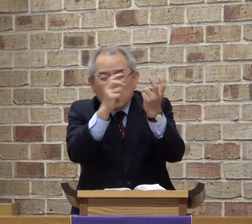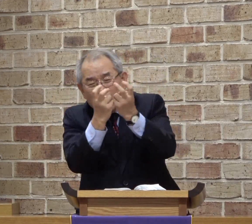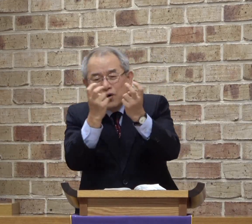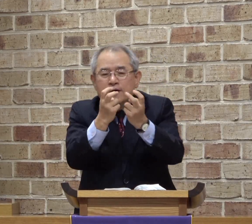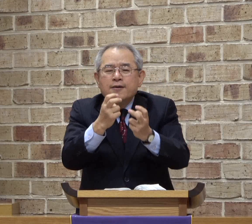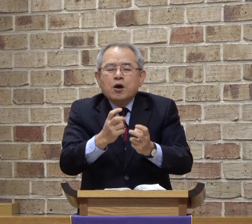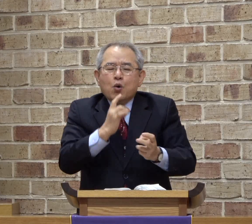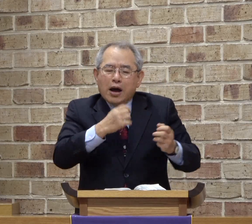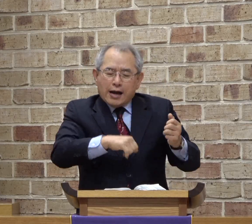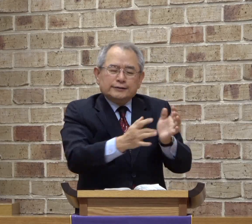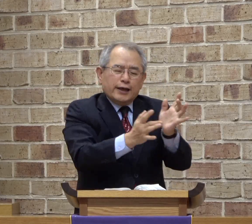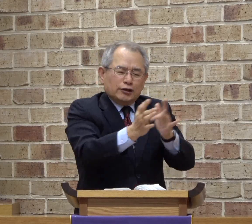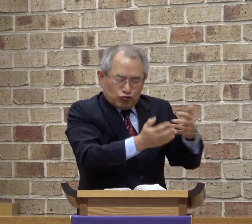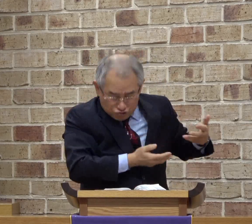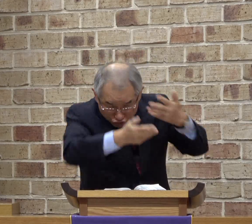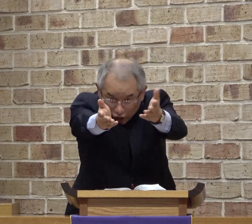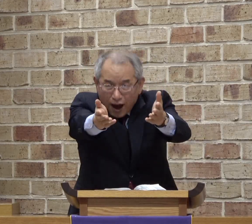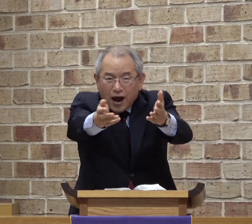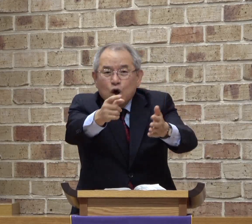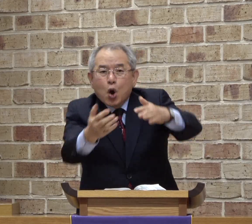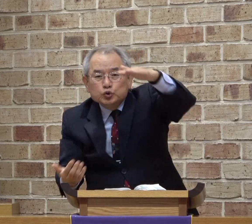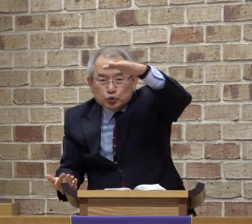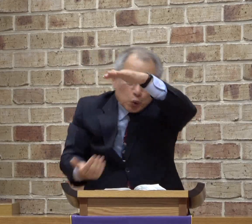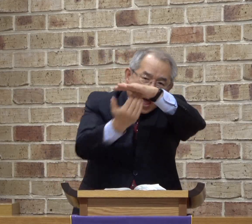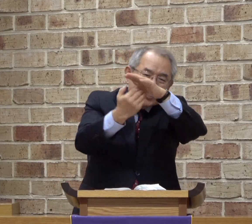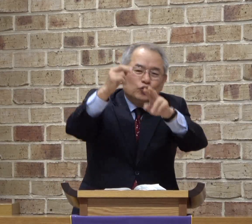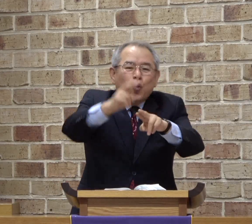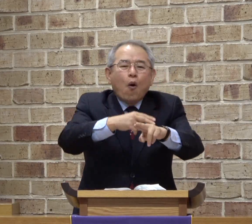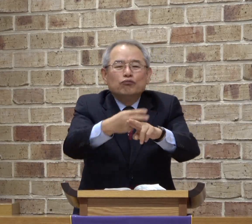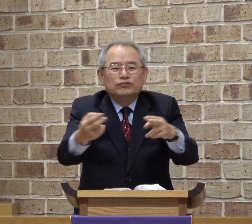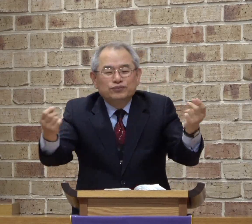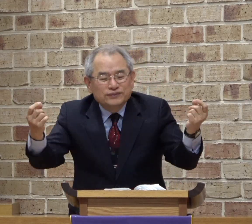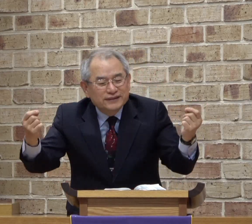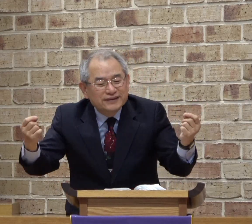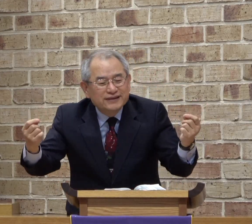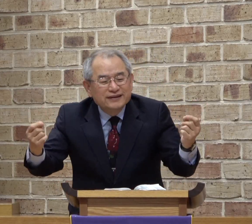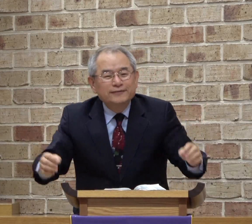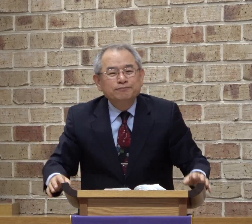하나님이 나를 이렇게 사랑하시는구나. 그러니 나도 그 사람을 사랑해야겠다.